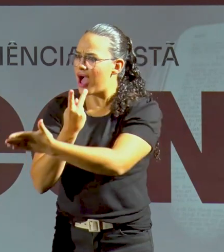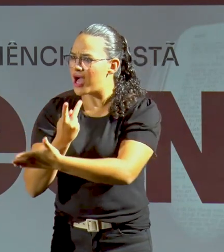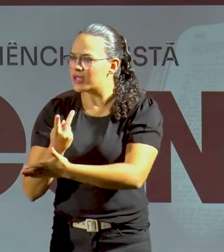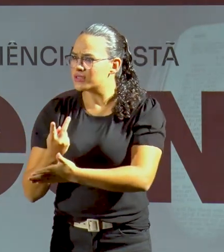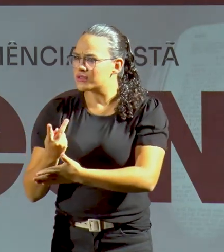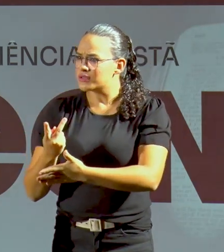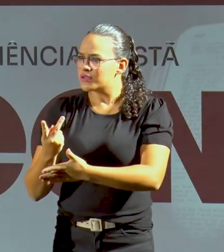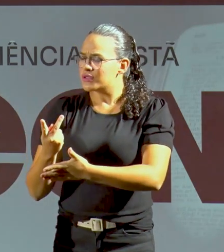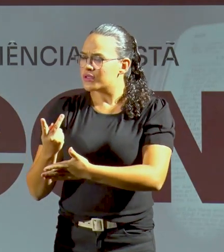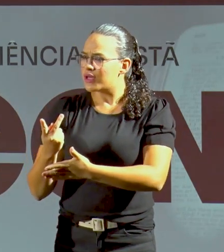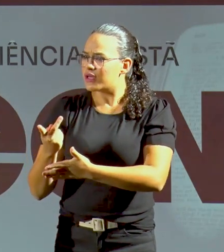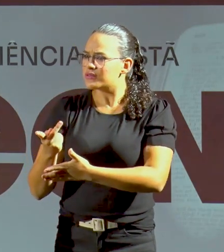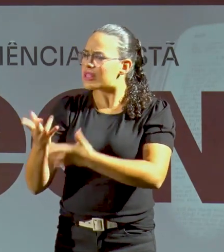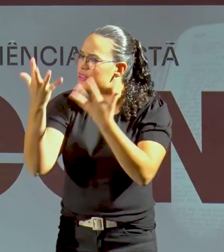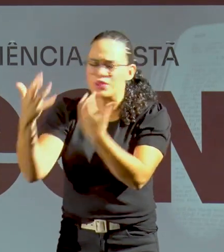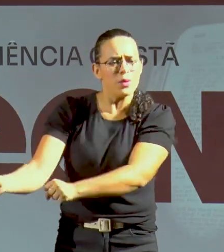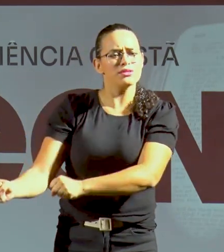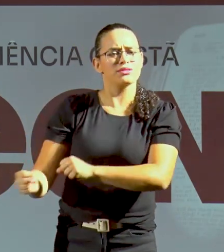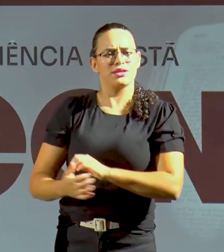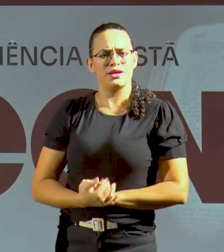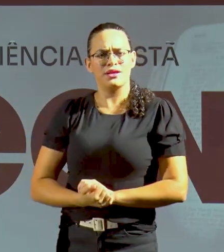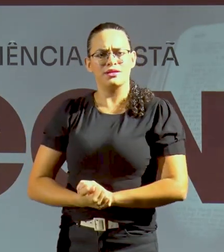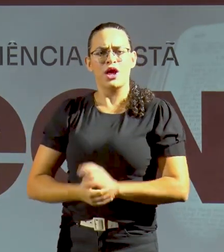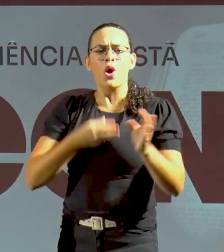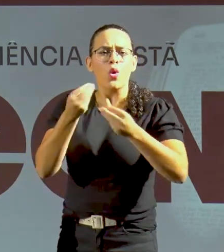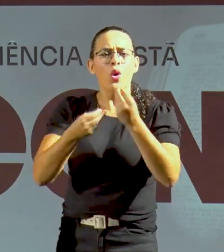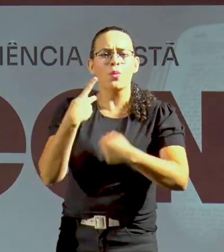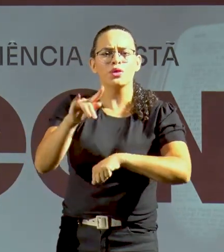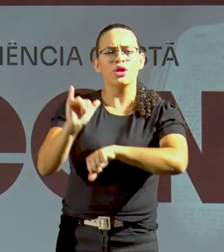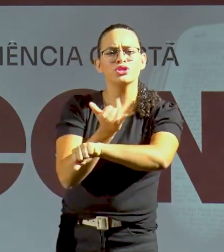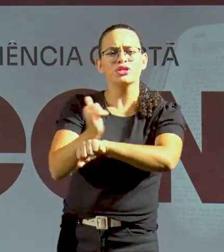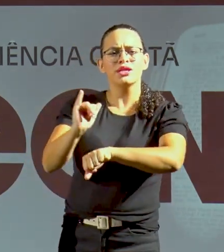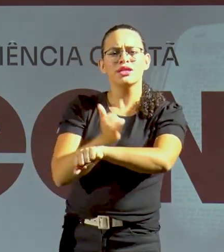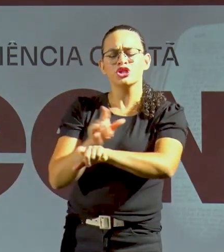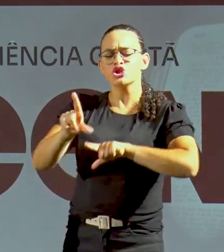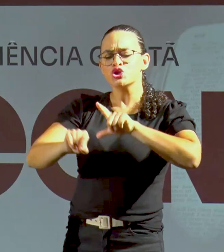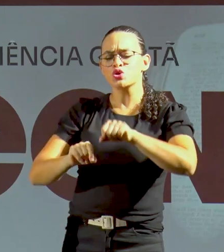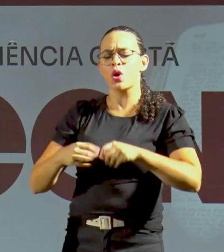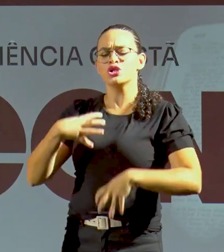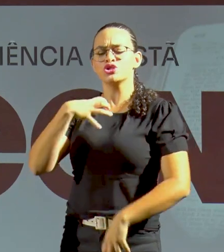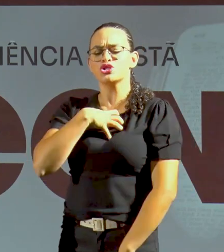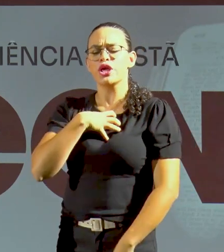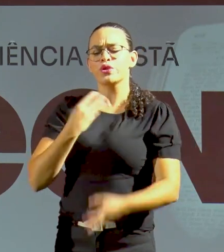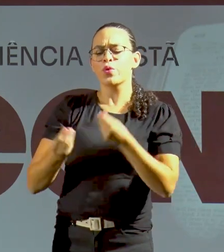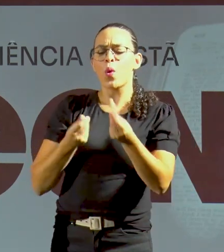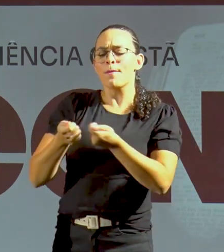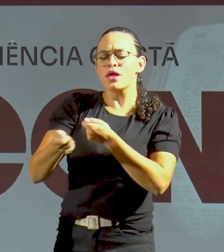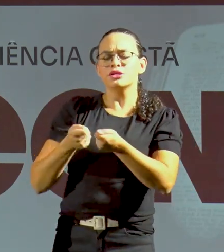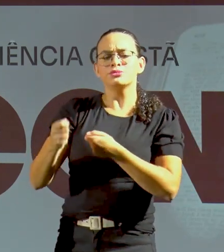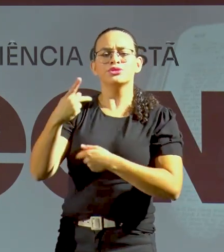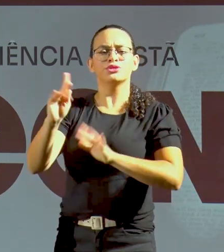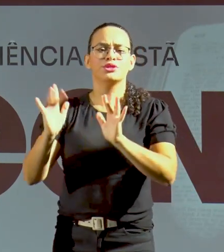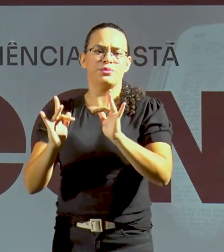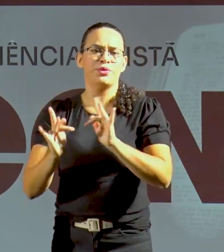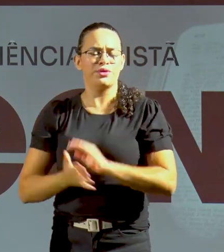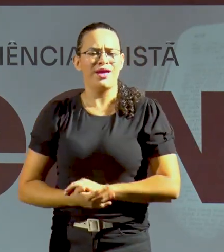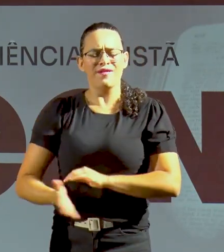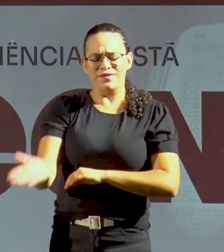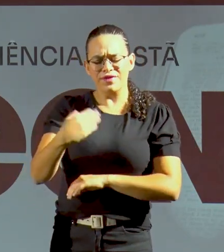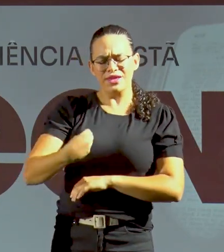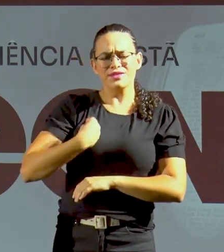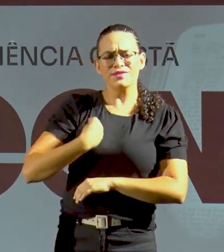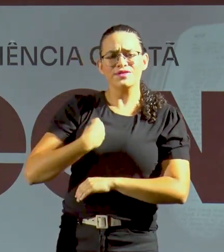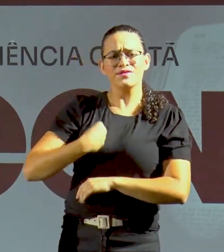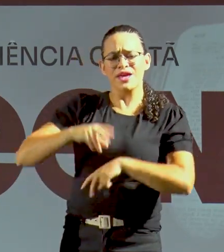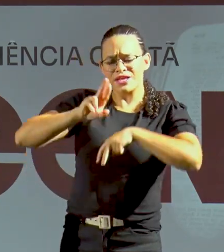sexualidade começa em como você vai levar o seu namoro venha viver a sua sexualidade na